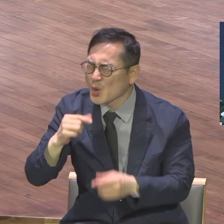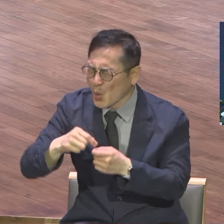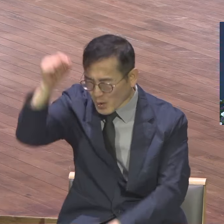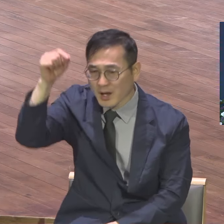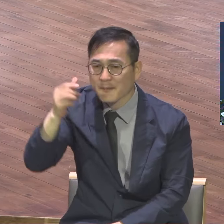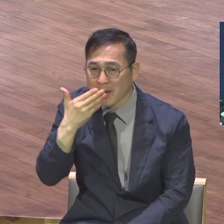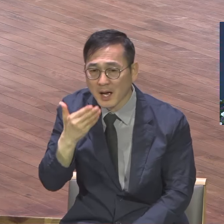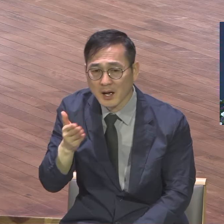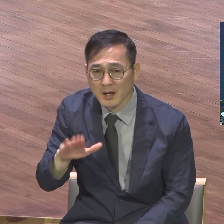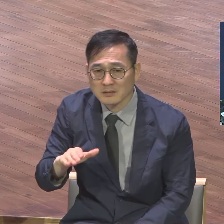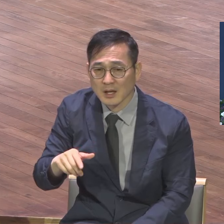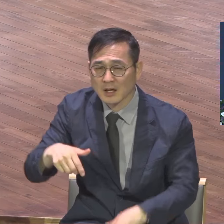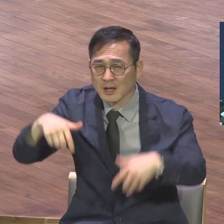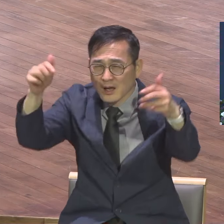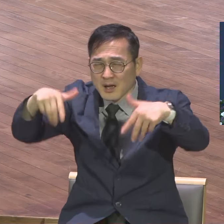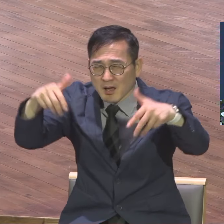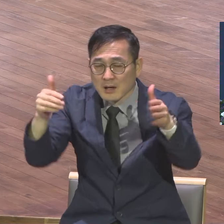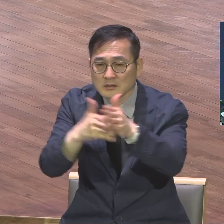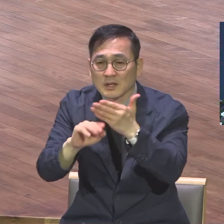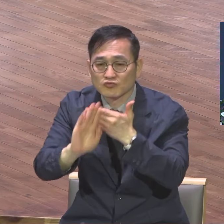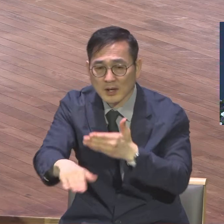살아요. 오래 살아봤자.